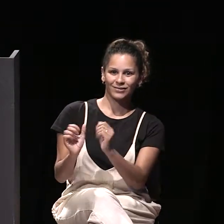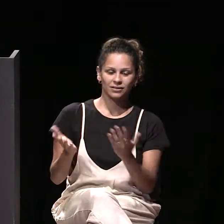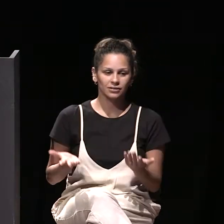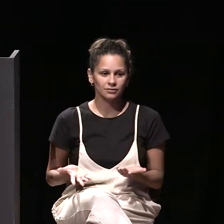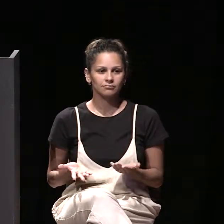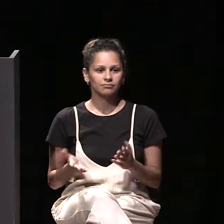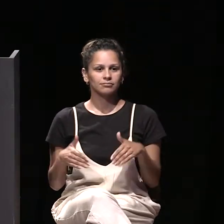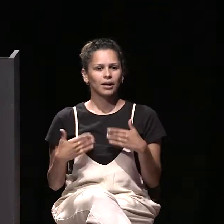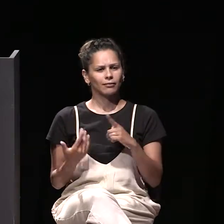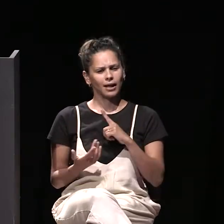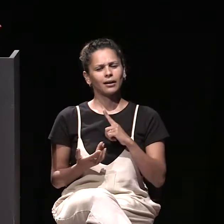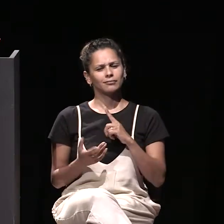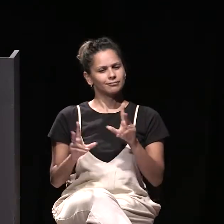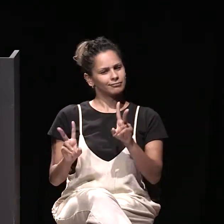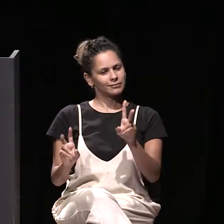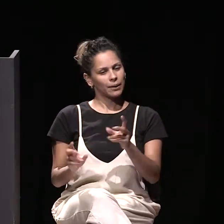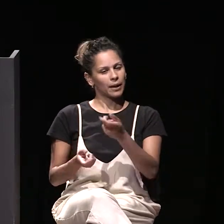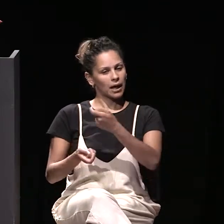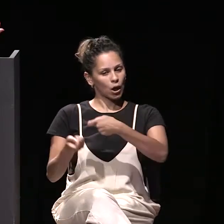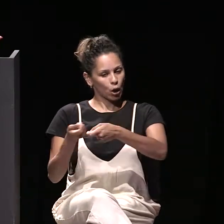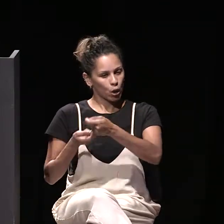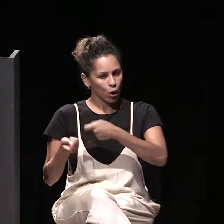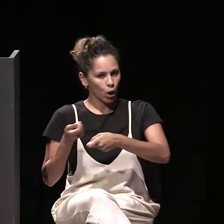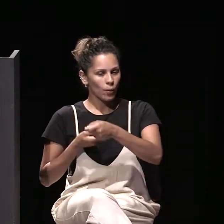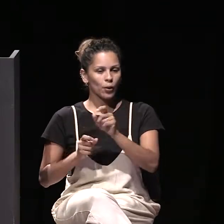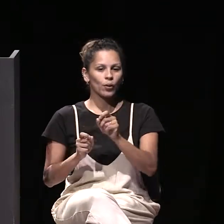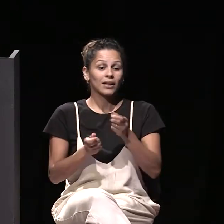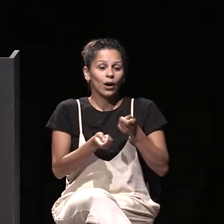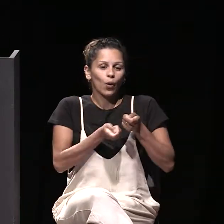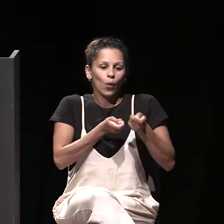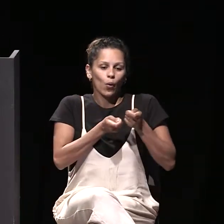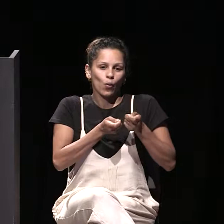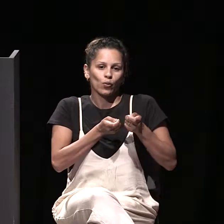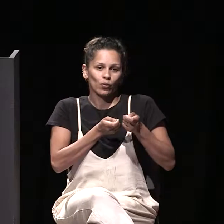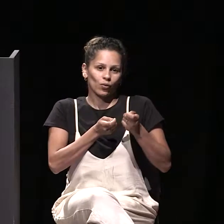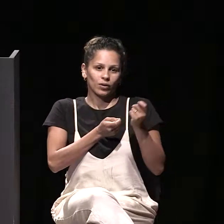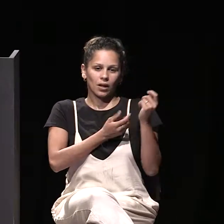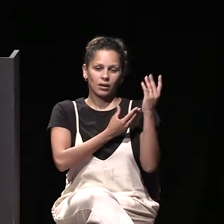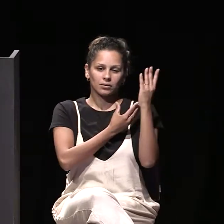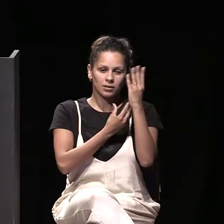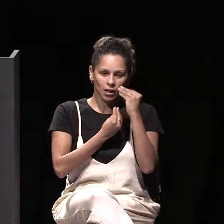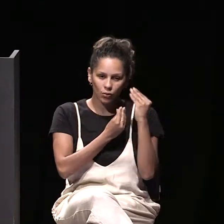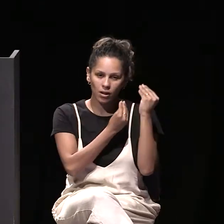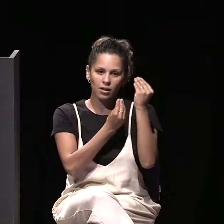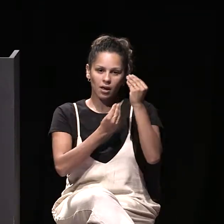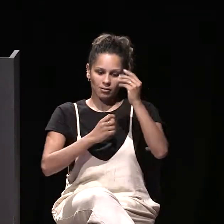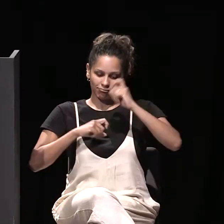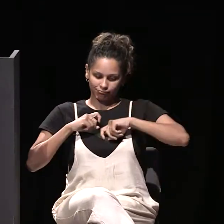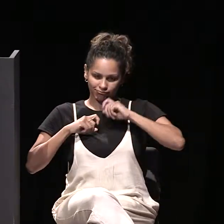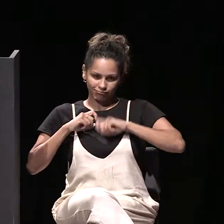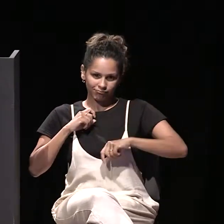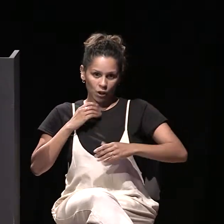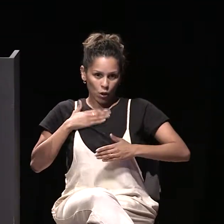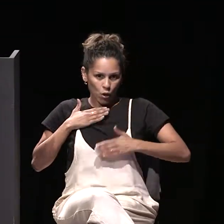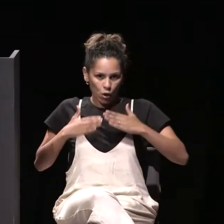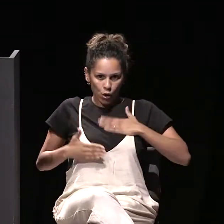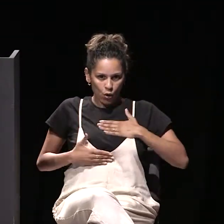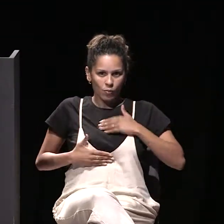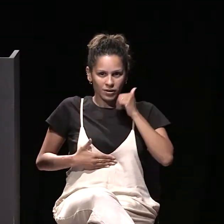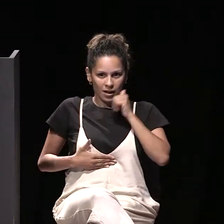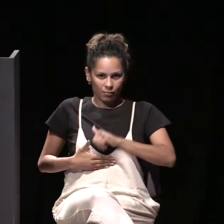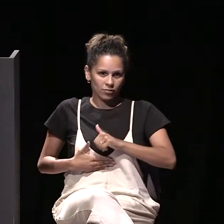toda a parte econômica do controle da sexualidade, do controle dos corpos das